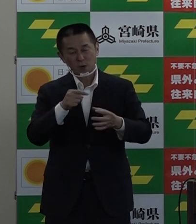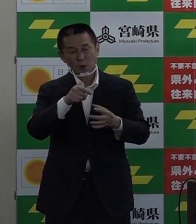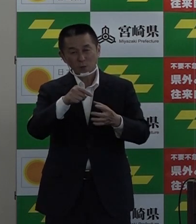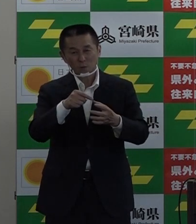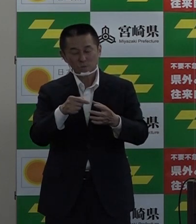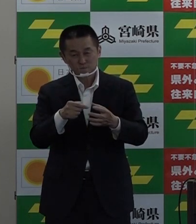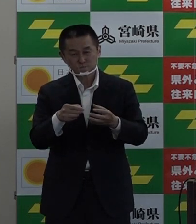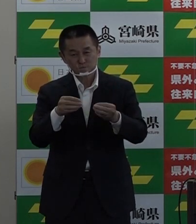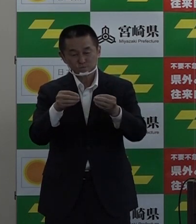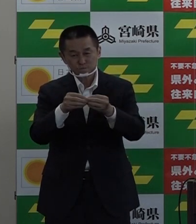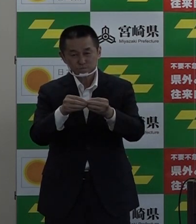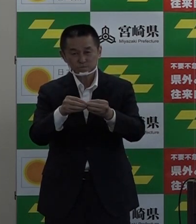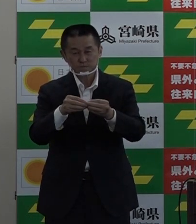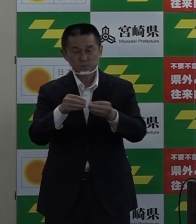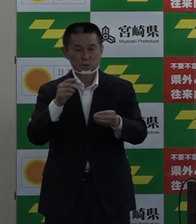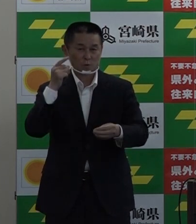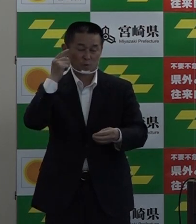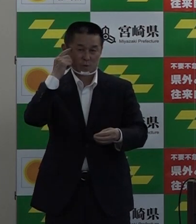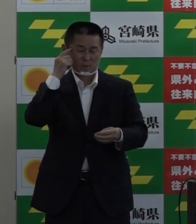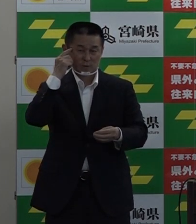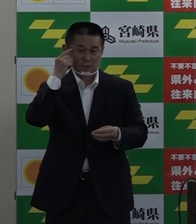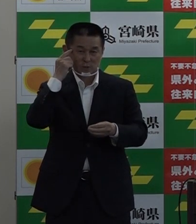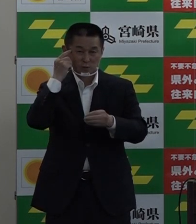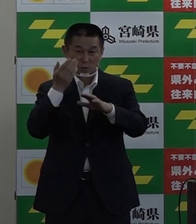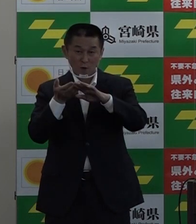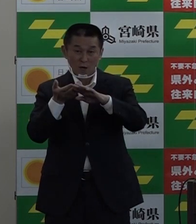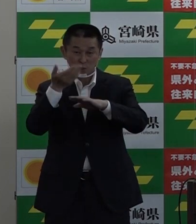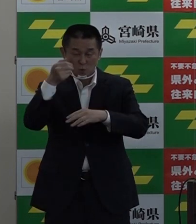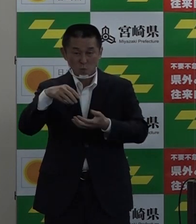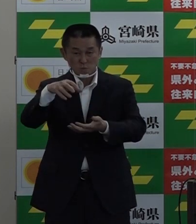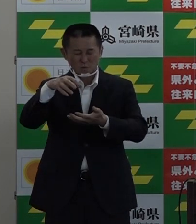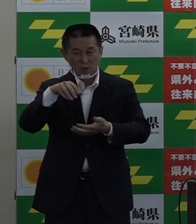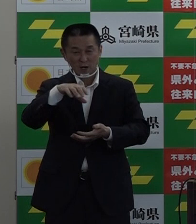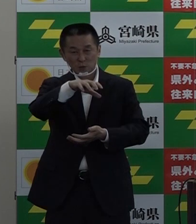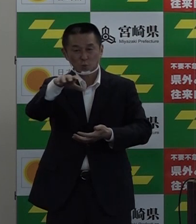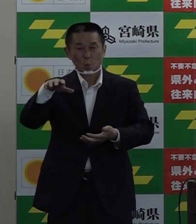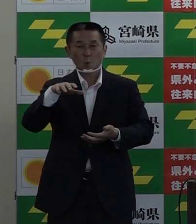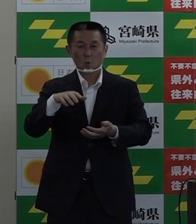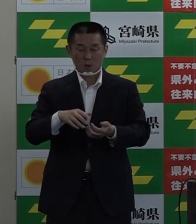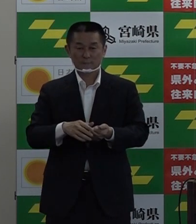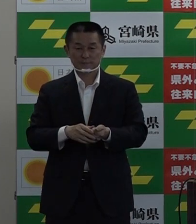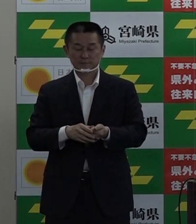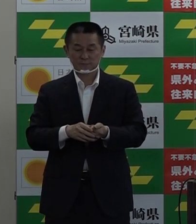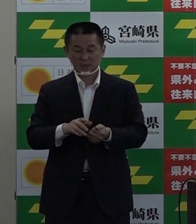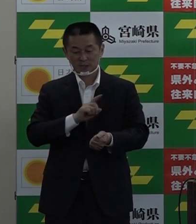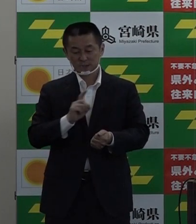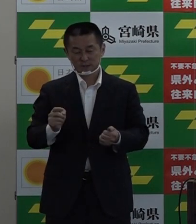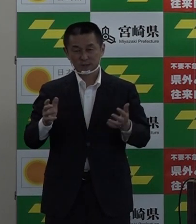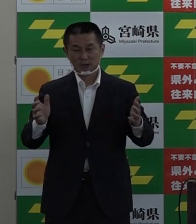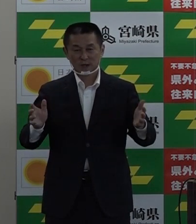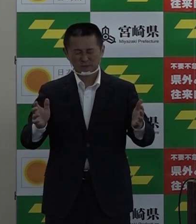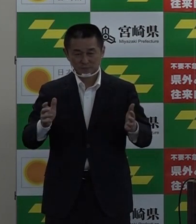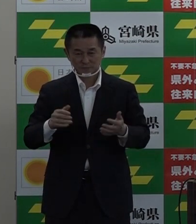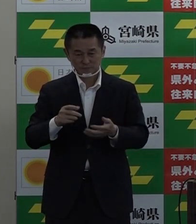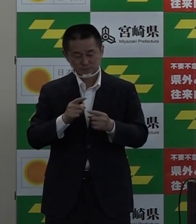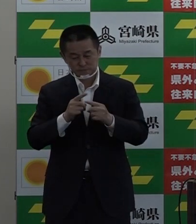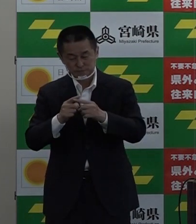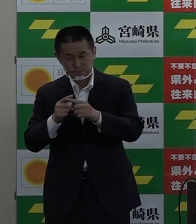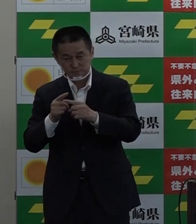ないかと思っておりますが、それ以上の売上高があるところは 1日あたりの売上高かける